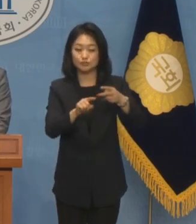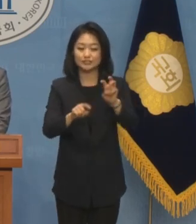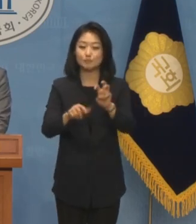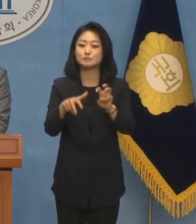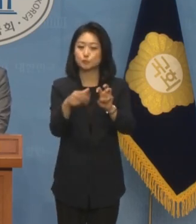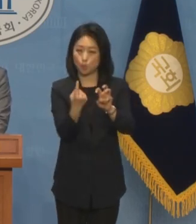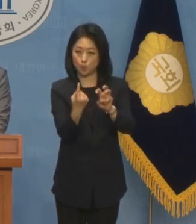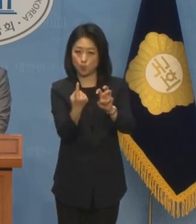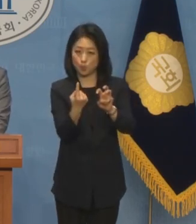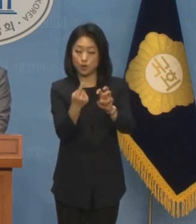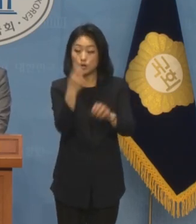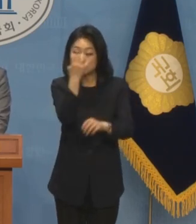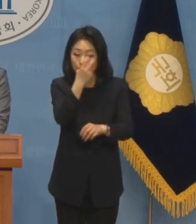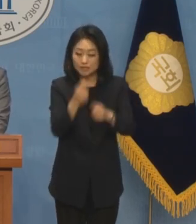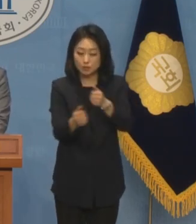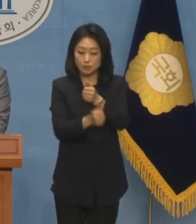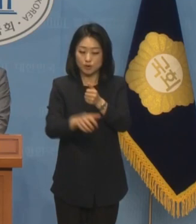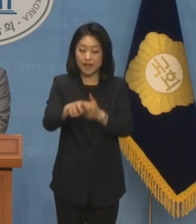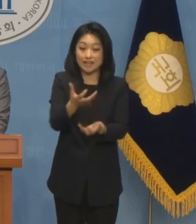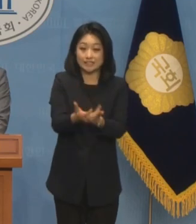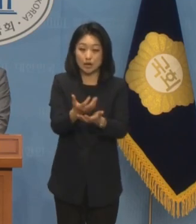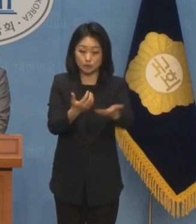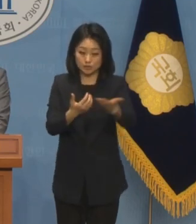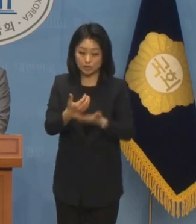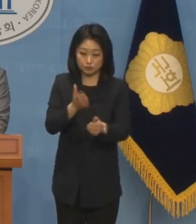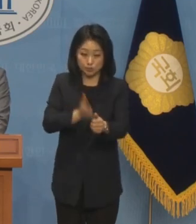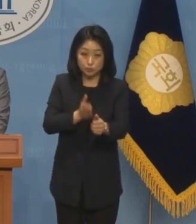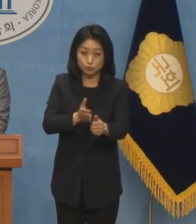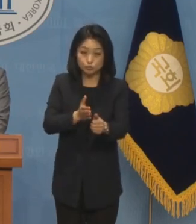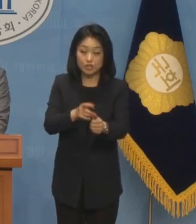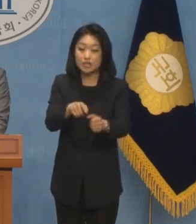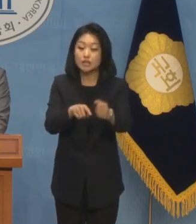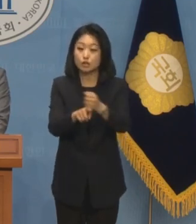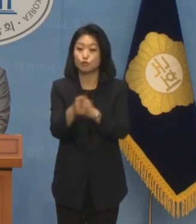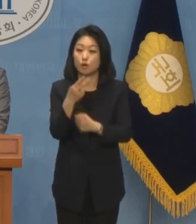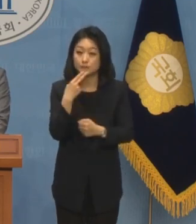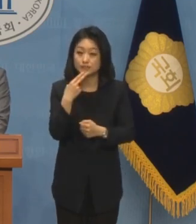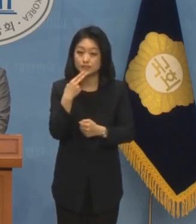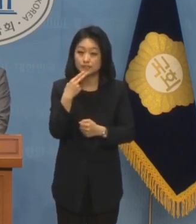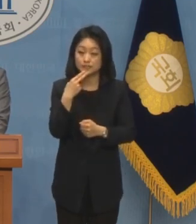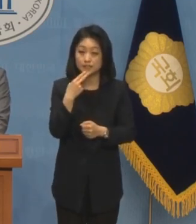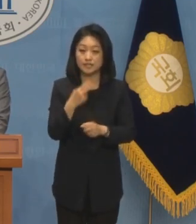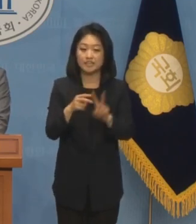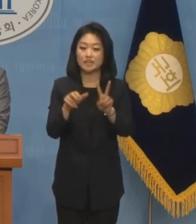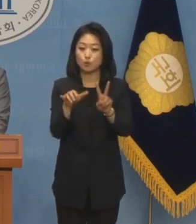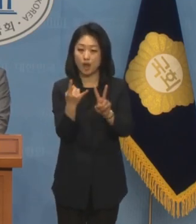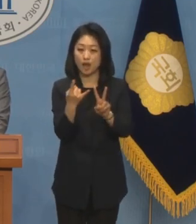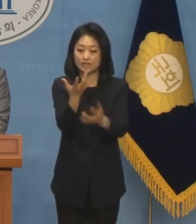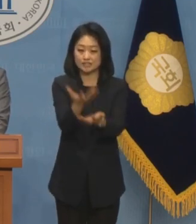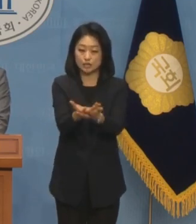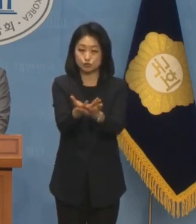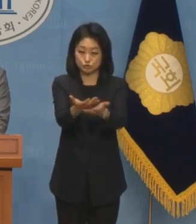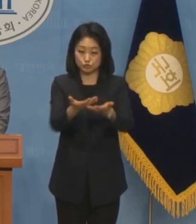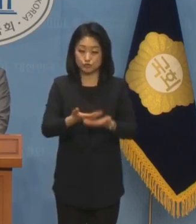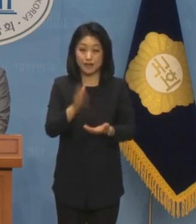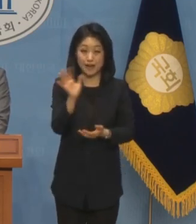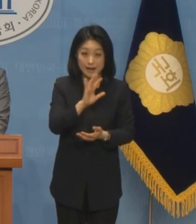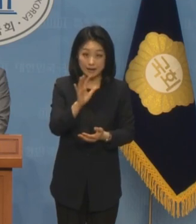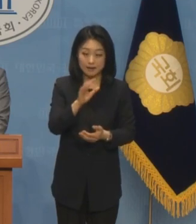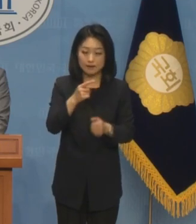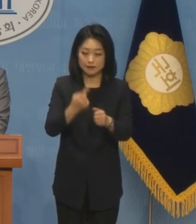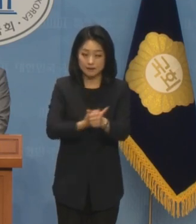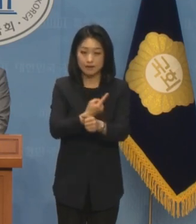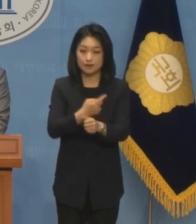있니다 조사위원회의 자료 제출 요구에도 정당한 이유 없이 2회 이상 제출을 거부 할 관 지방